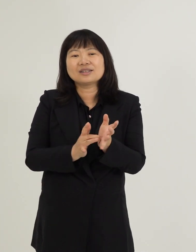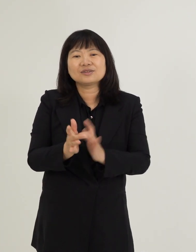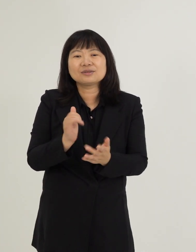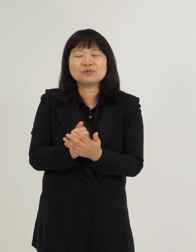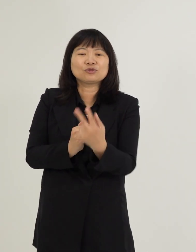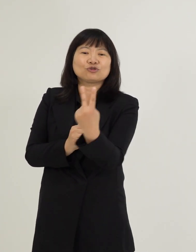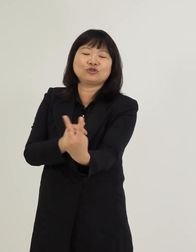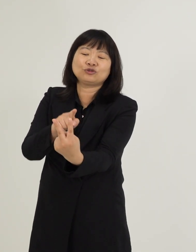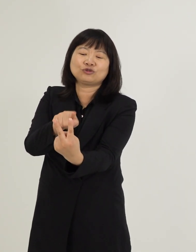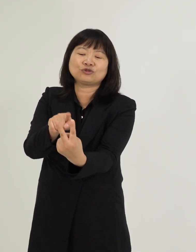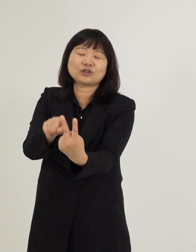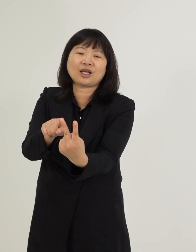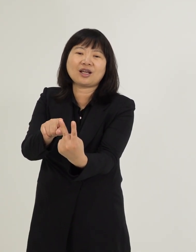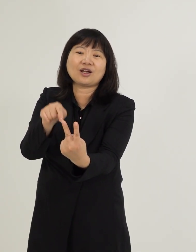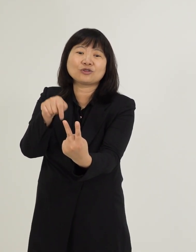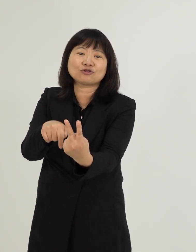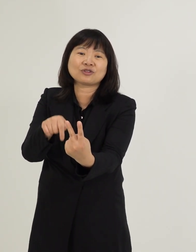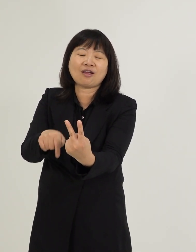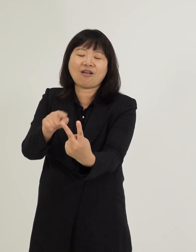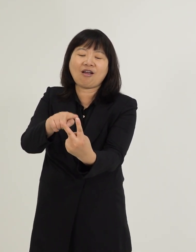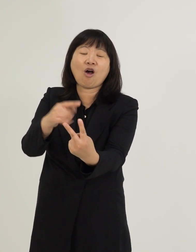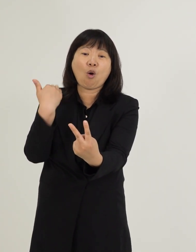중에